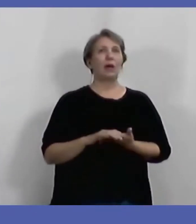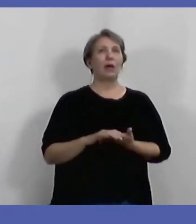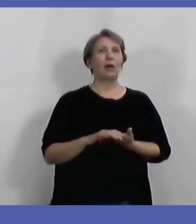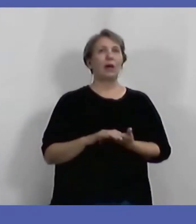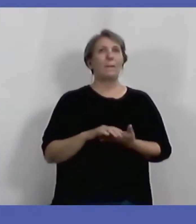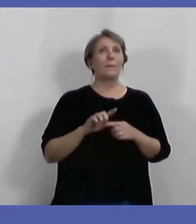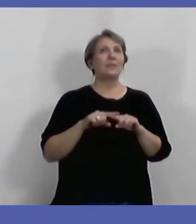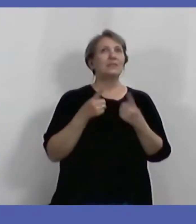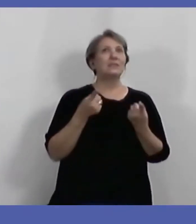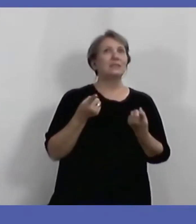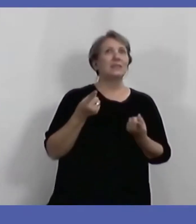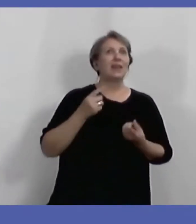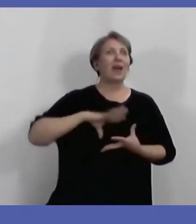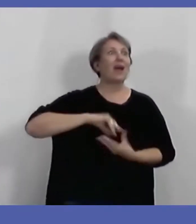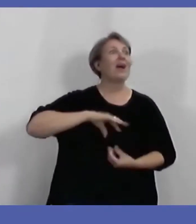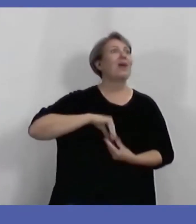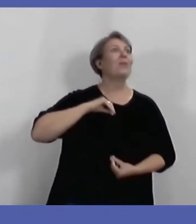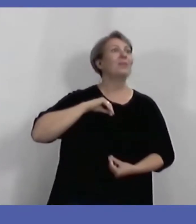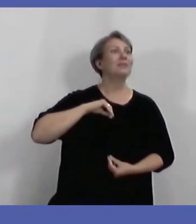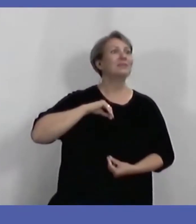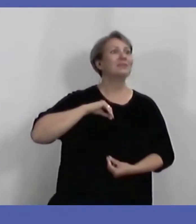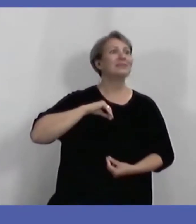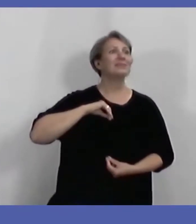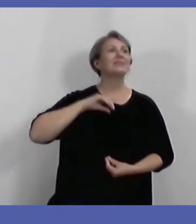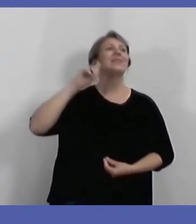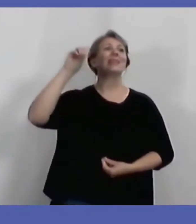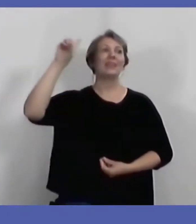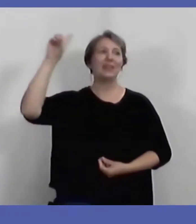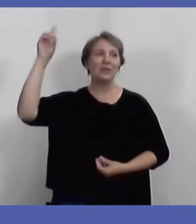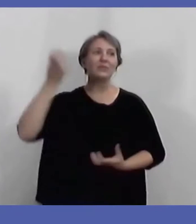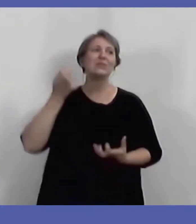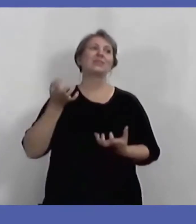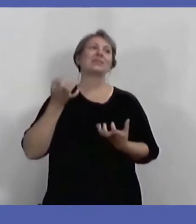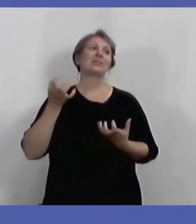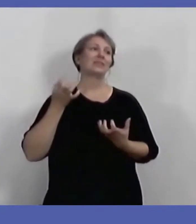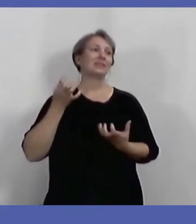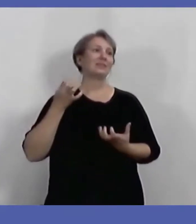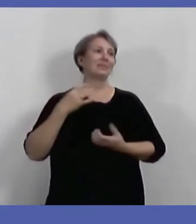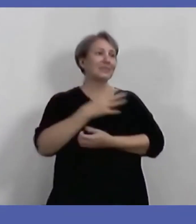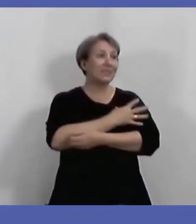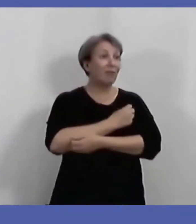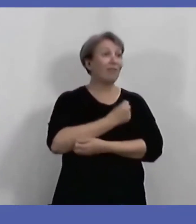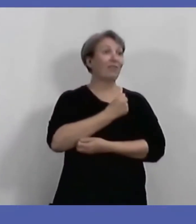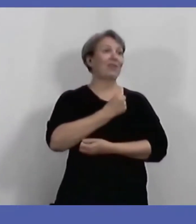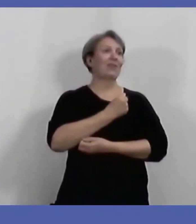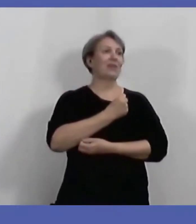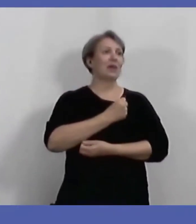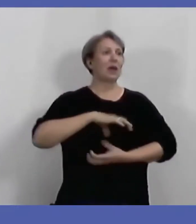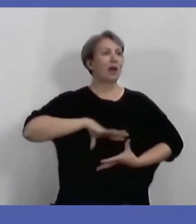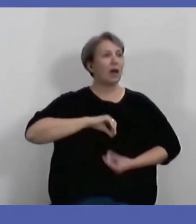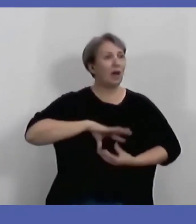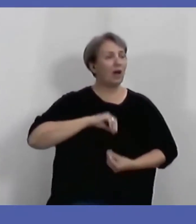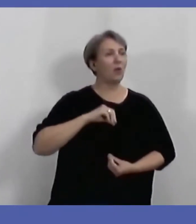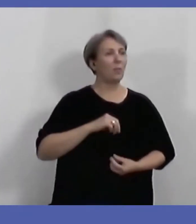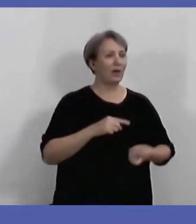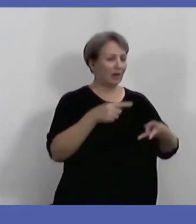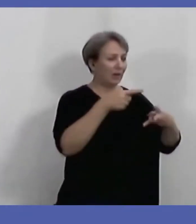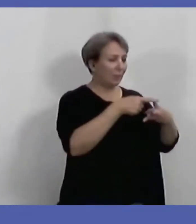também. Ele quer salvar todas as três partes do